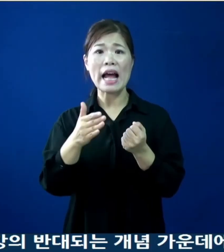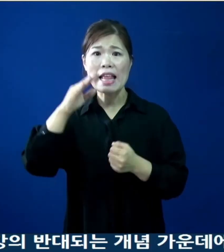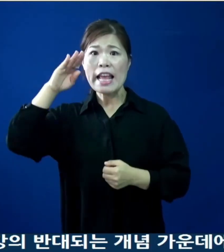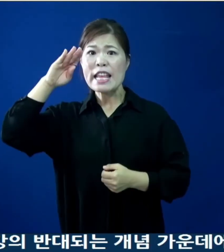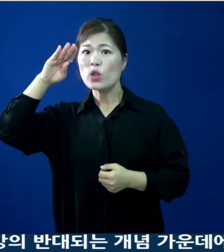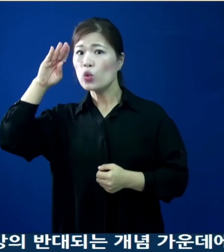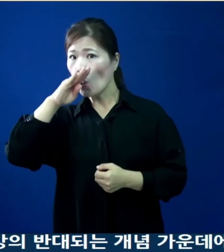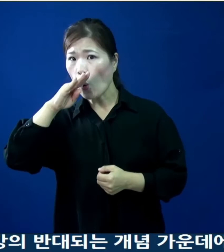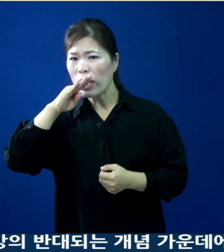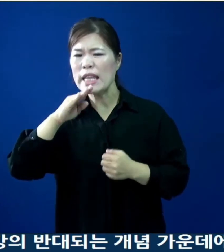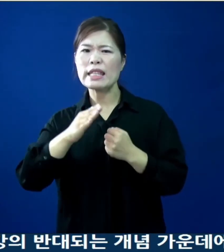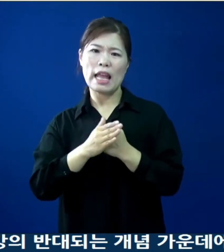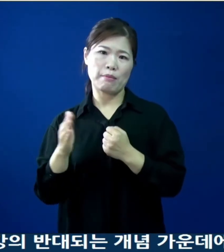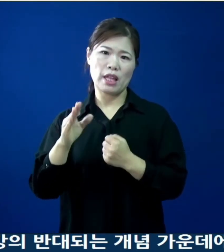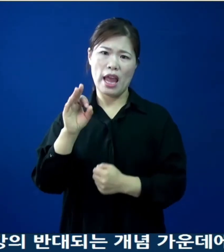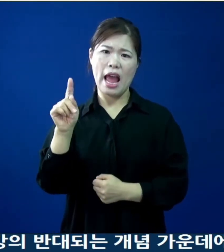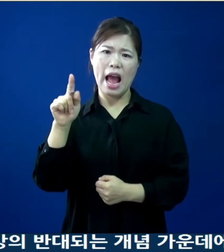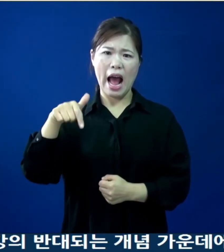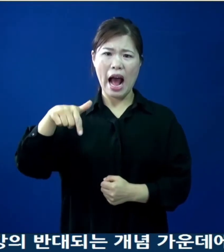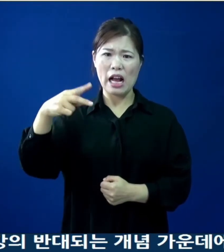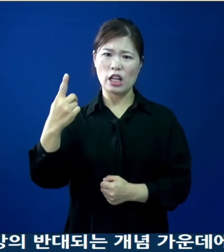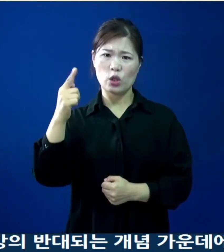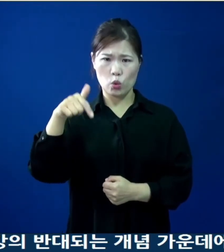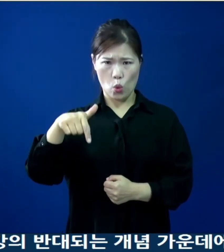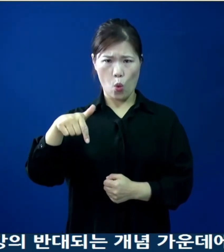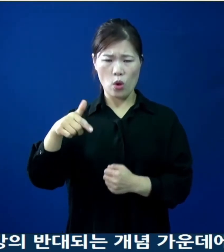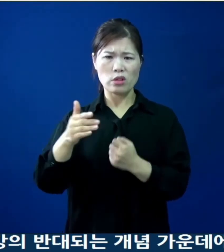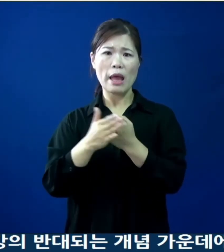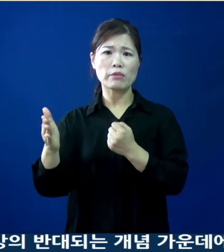것 때문에, 악독이라는 것 때문에 평강이